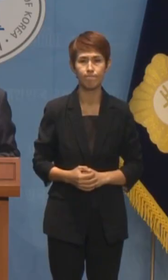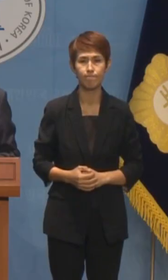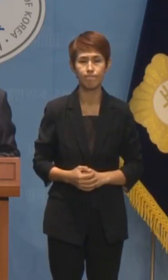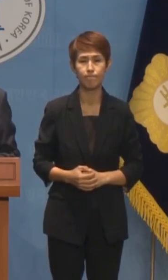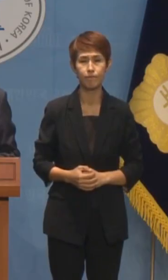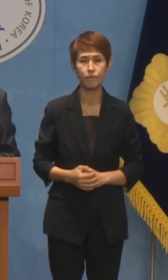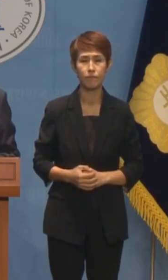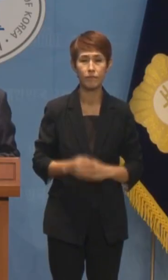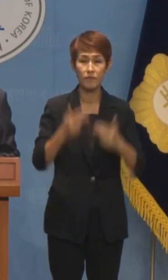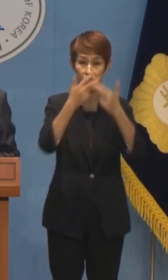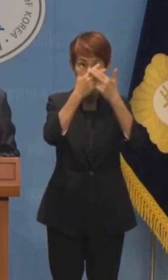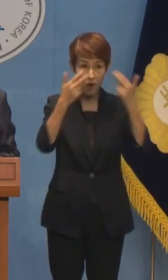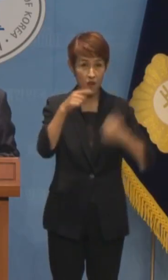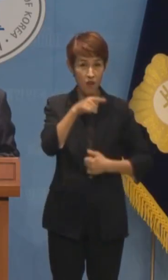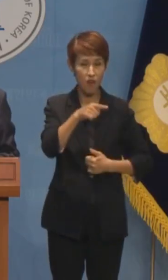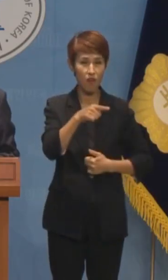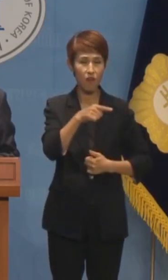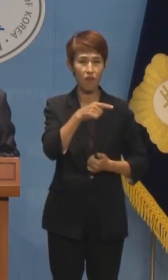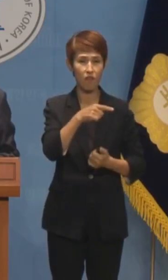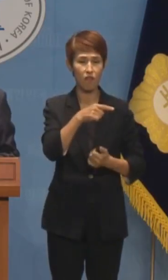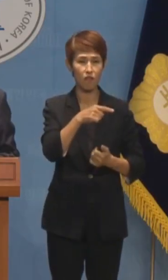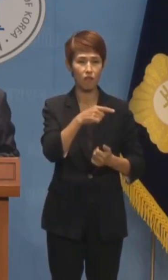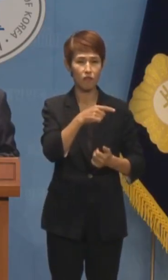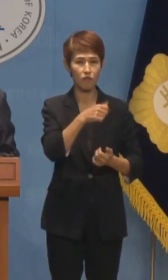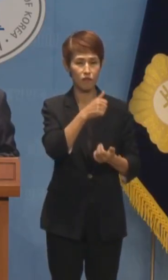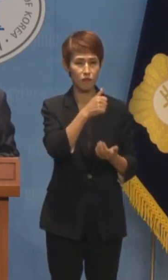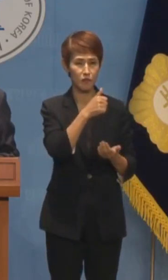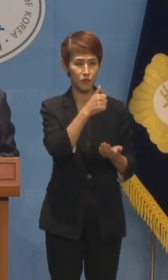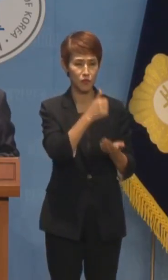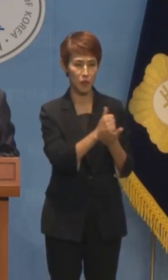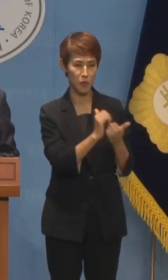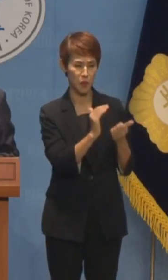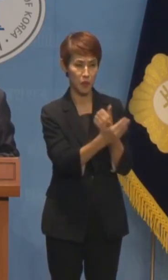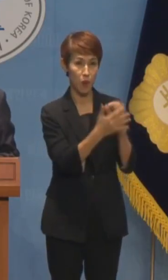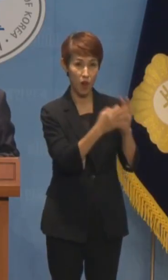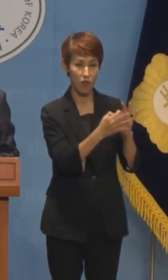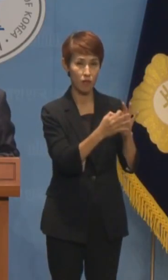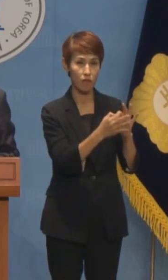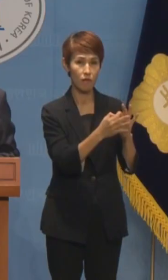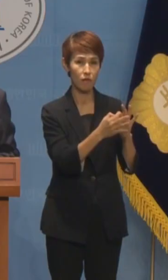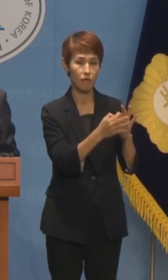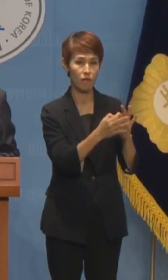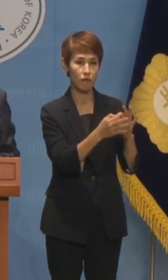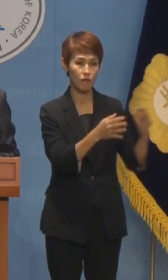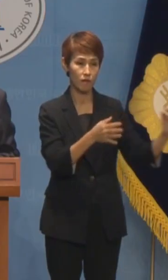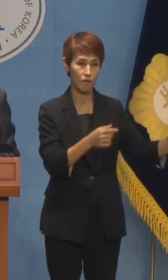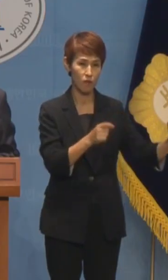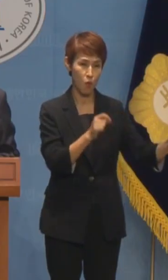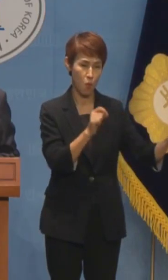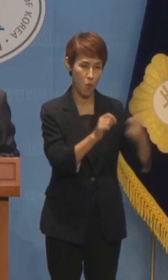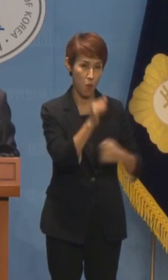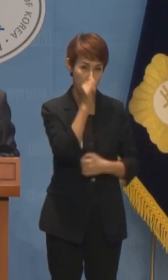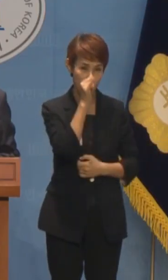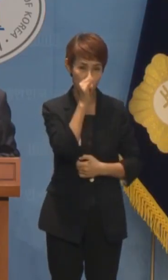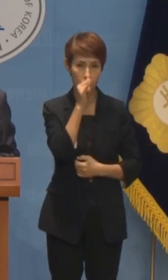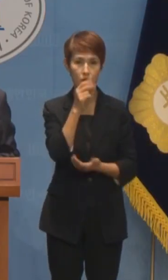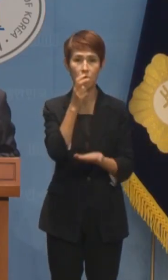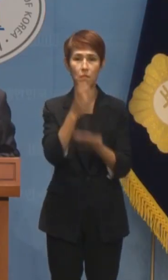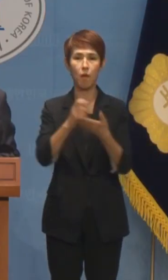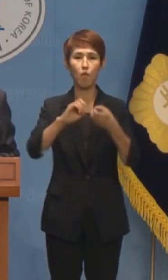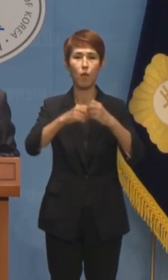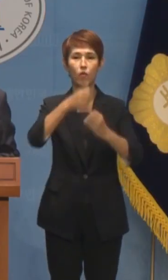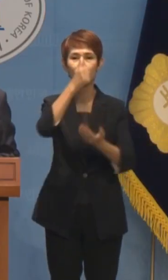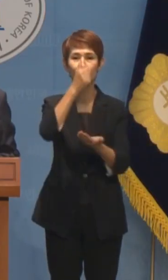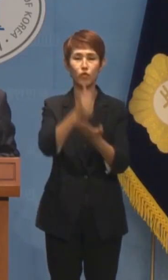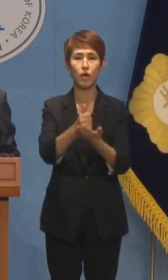이재명 대표의 사법 리스크 현실화가 눈앞에 다가오자 민주당이 이른바 법 왜곡죄라는